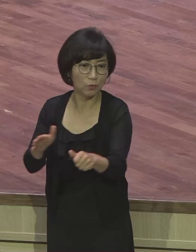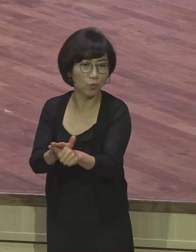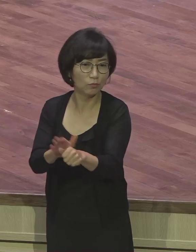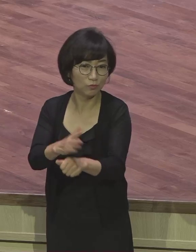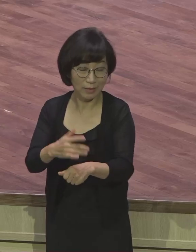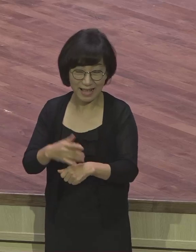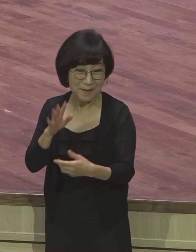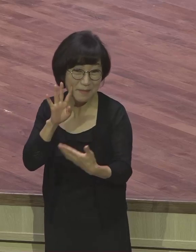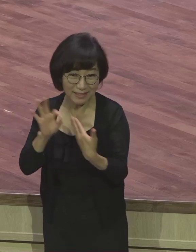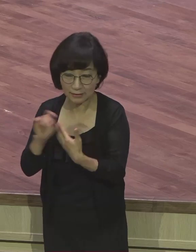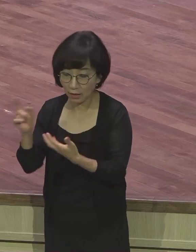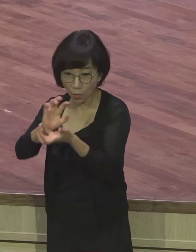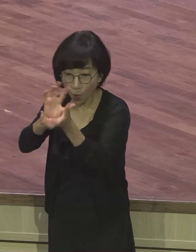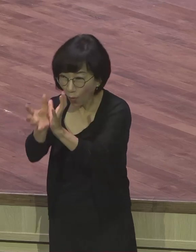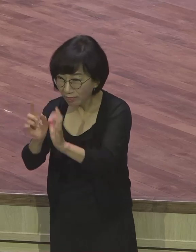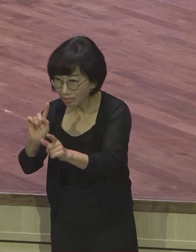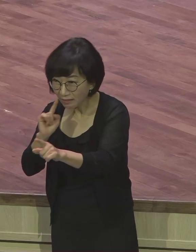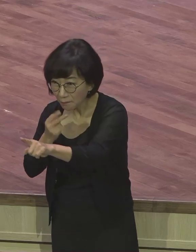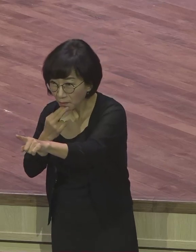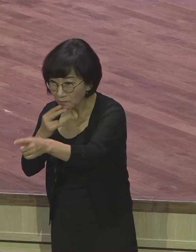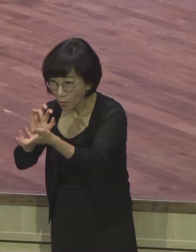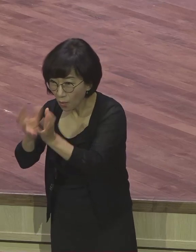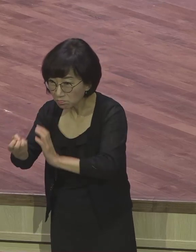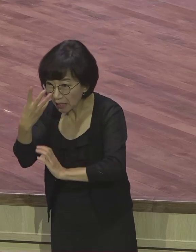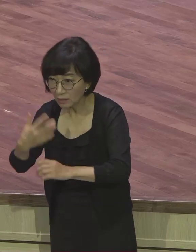꼭꼭이 잘 못했다. 기분 나쁘게 교회 안 나온 사람 없어요.